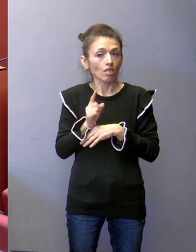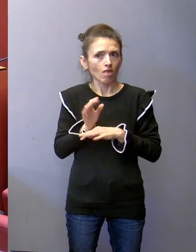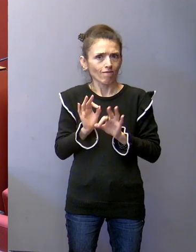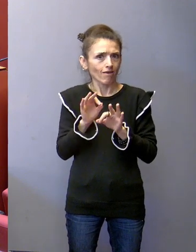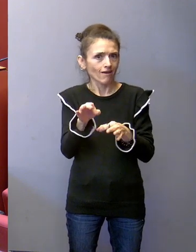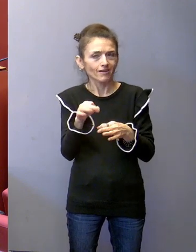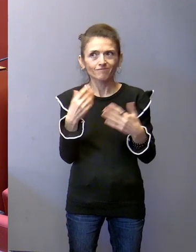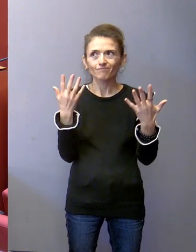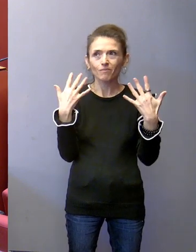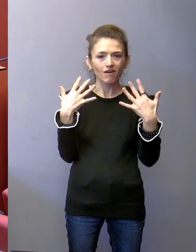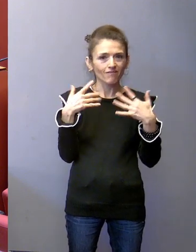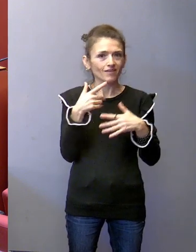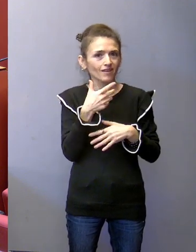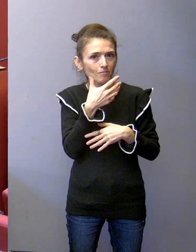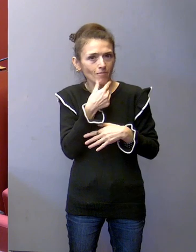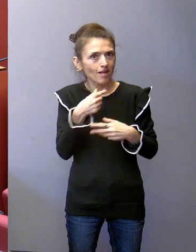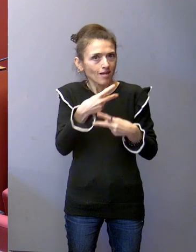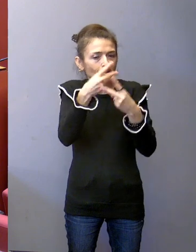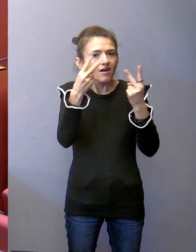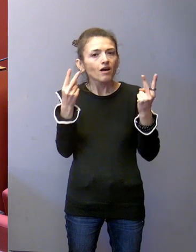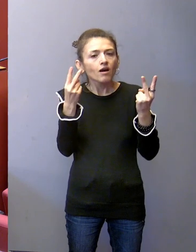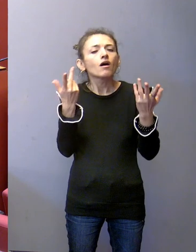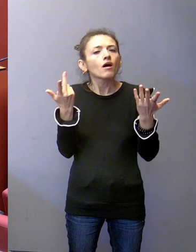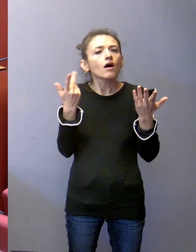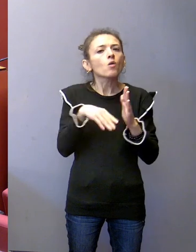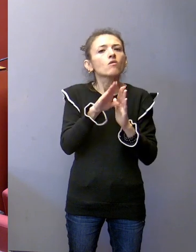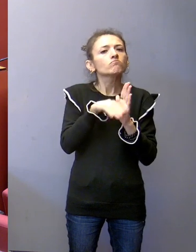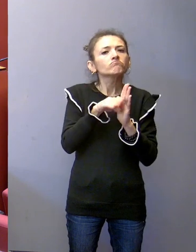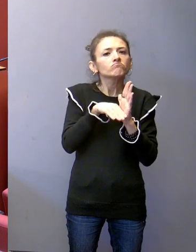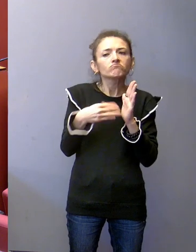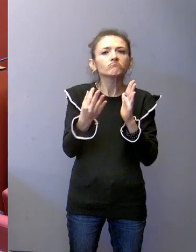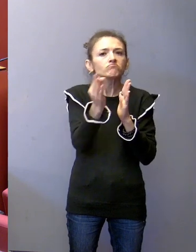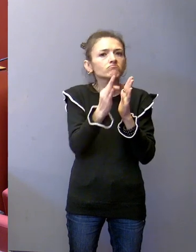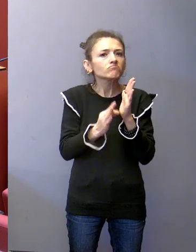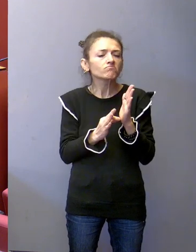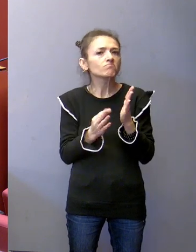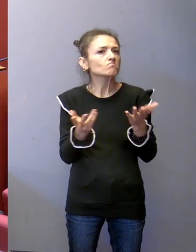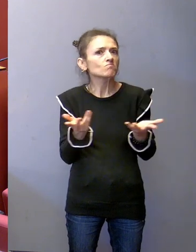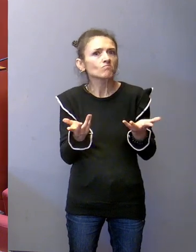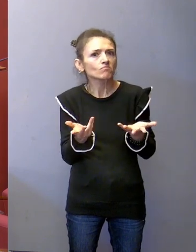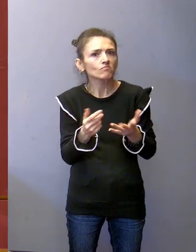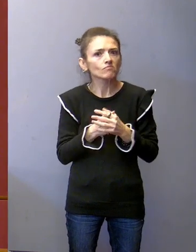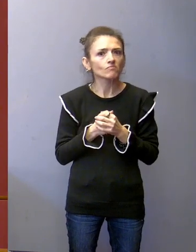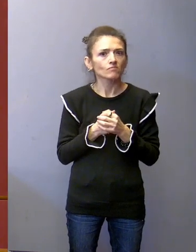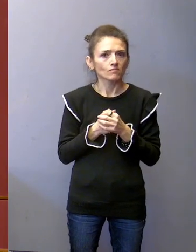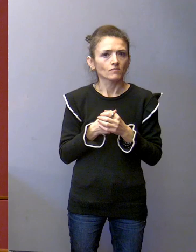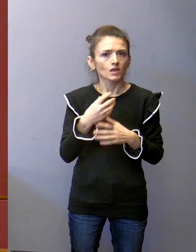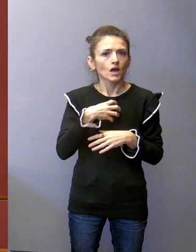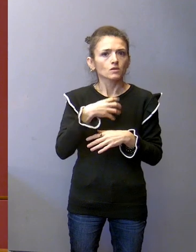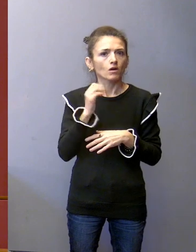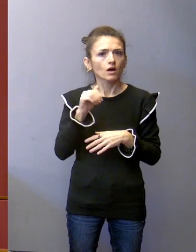che punto siano i lavori e quali le previsioni di completamento dell'intervento Grazie assessore